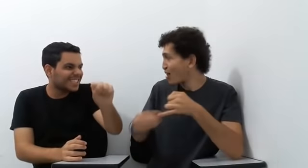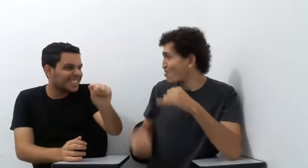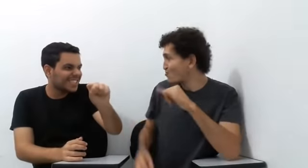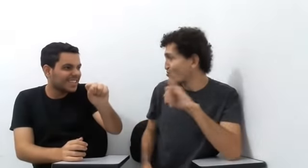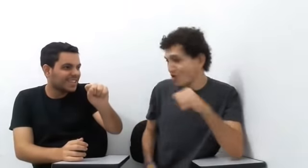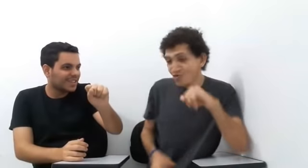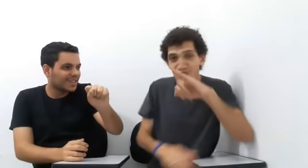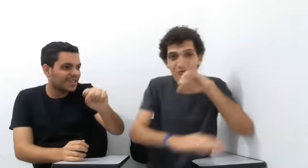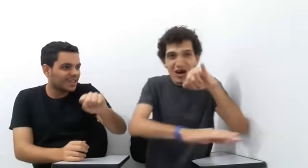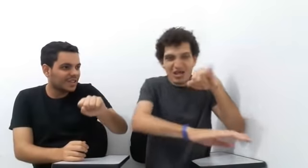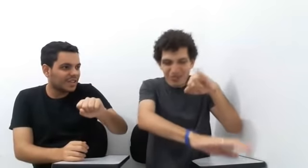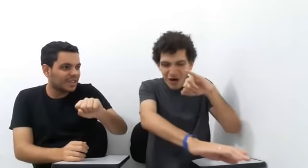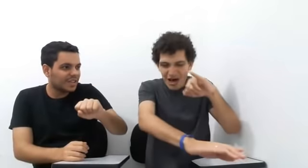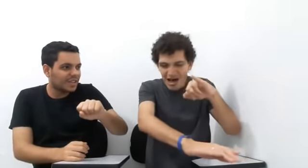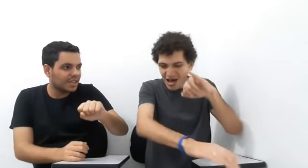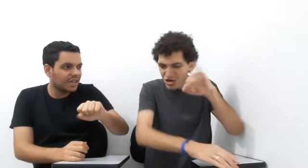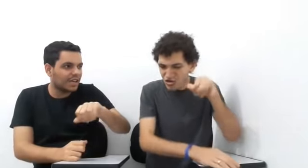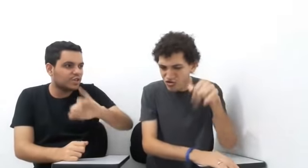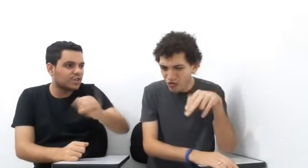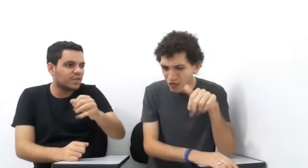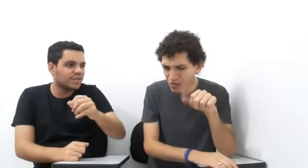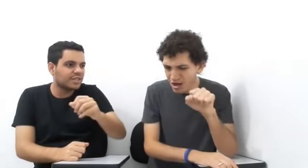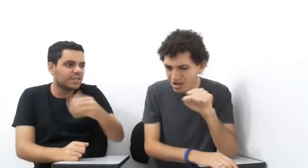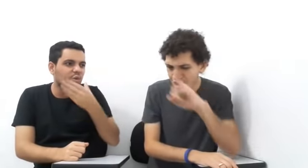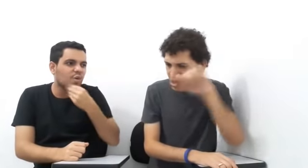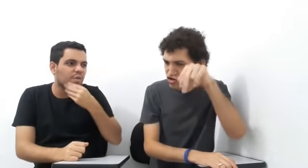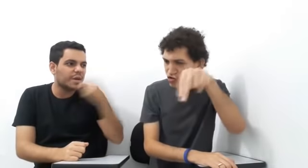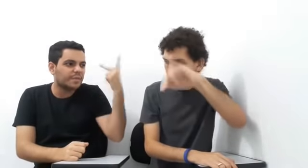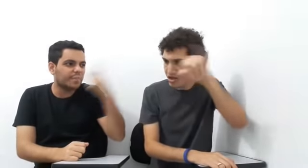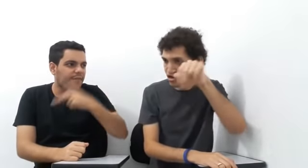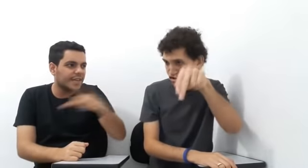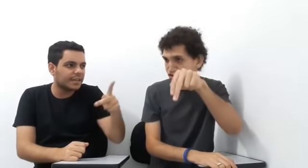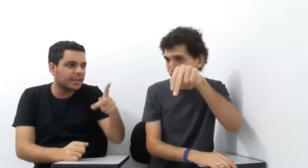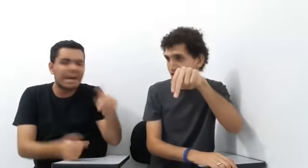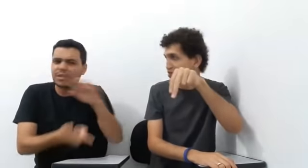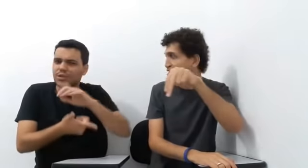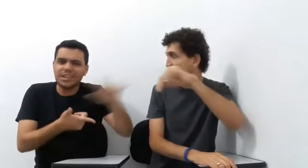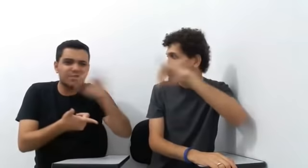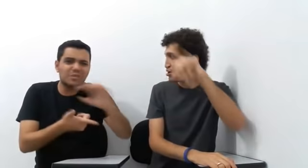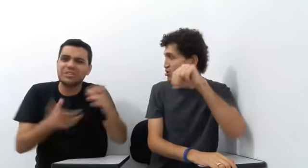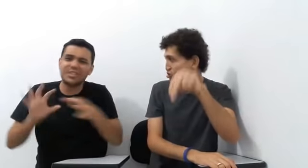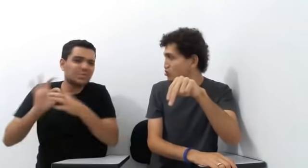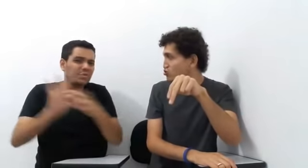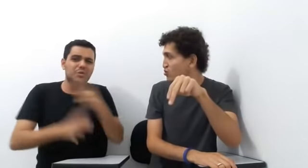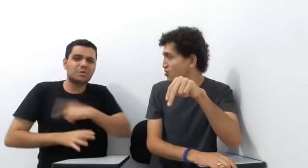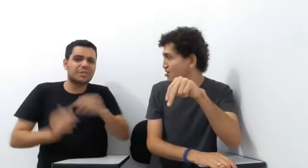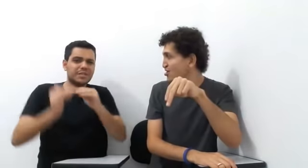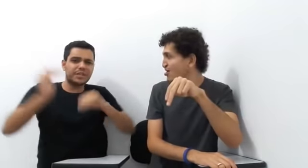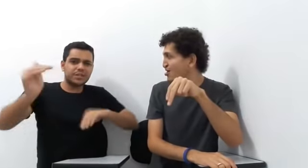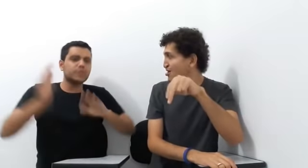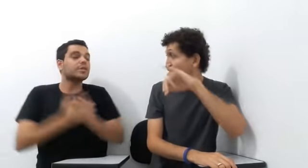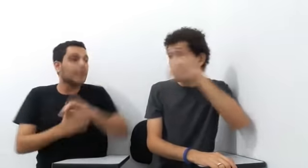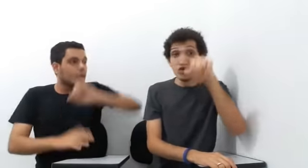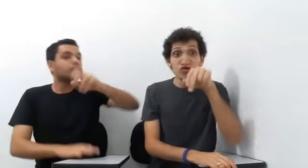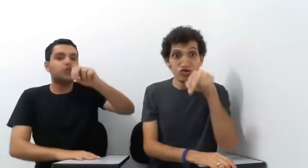do. Afinal é Jonas, o meu profeta. Só da teologia, não só do contexto religioso.